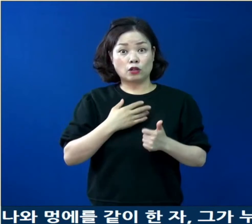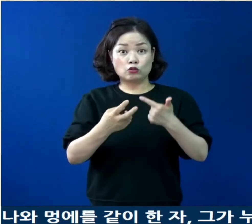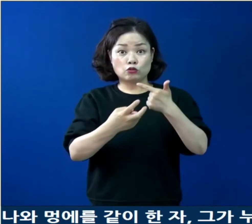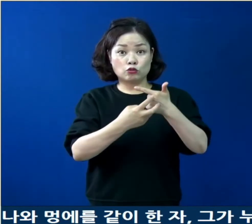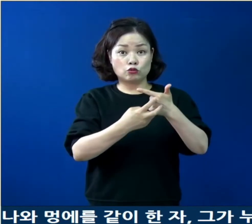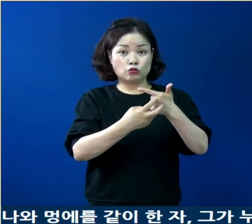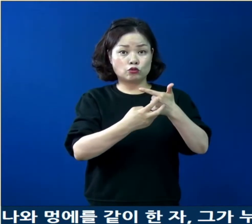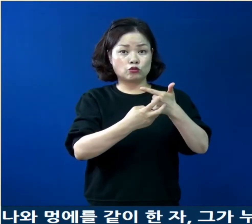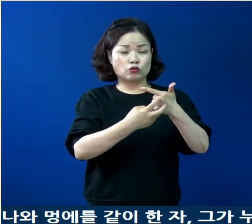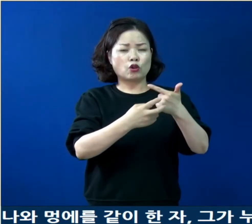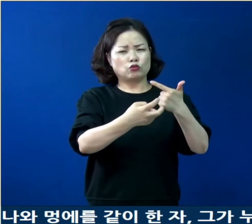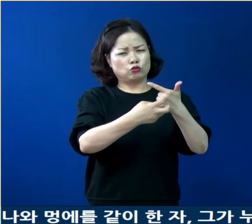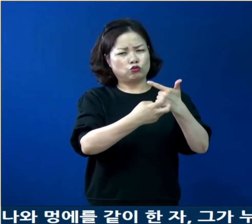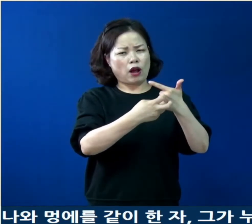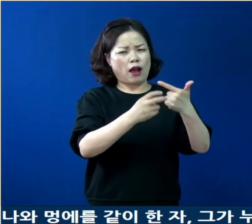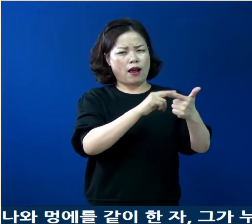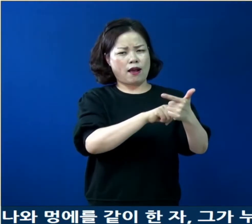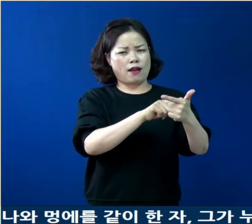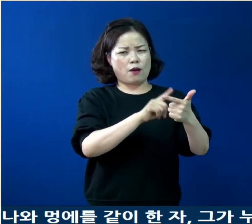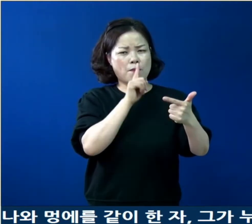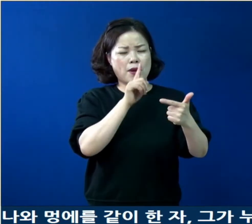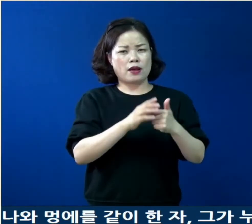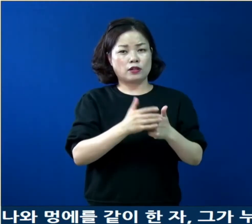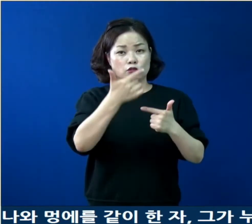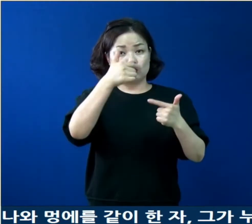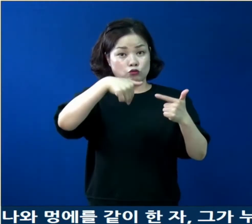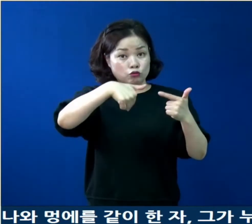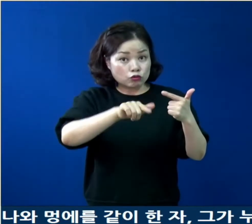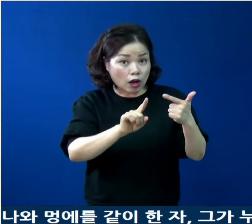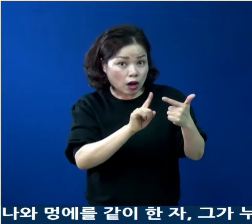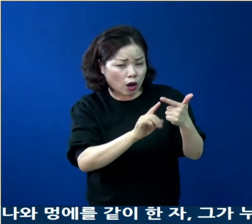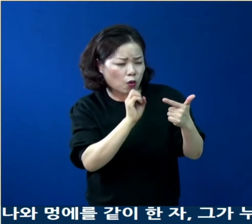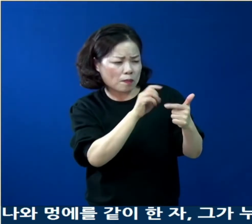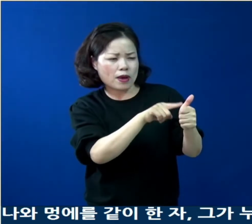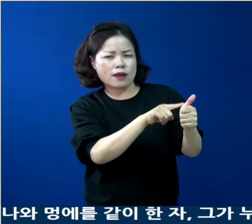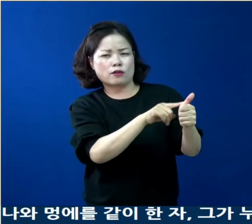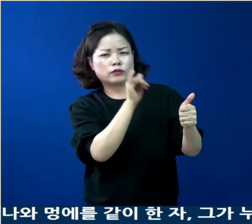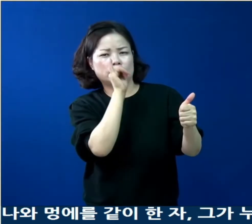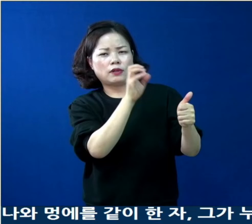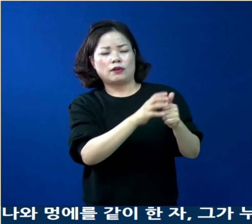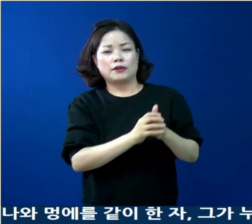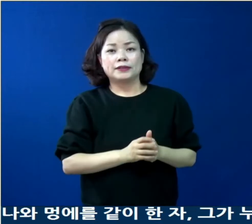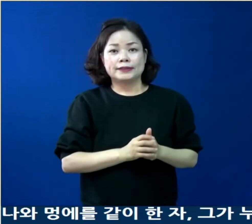누가라고 이렇게 추정을 하고 그 마음속에 저는 이걸 누가다라고 생각을 하고 있습니다.